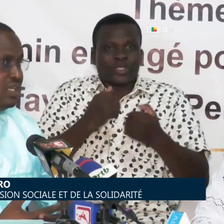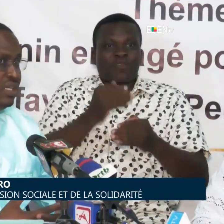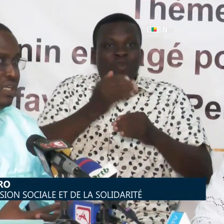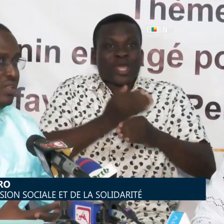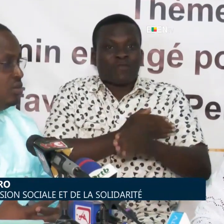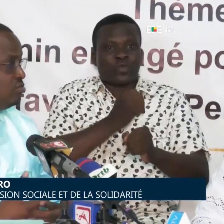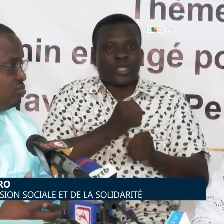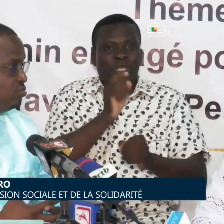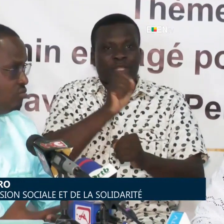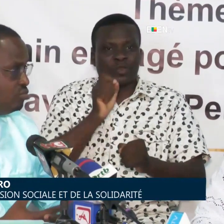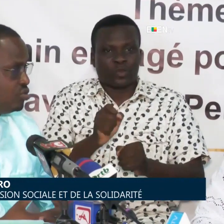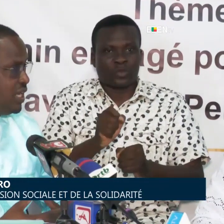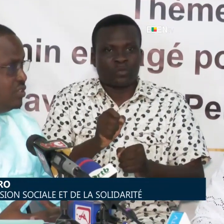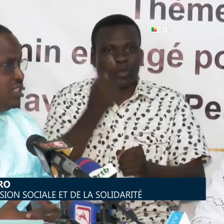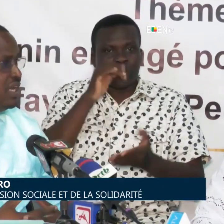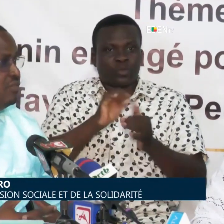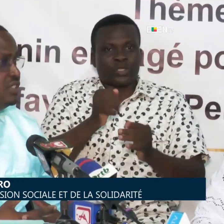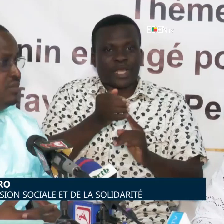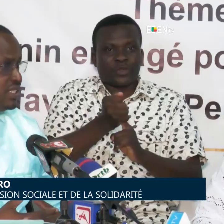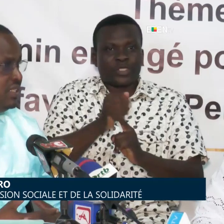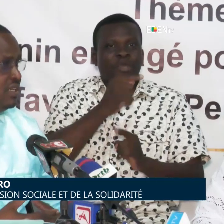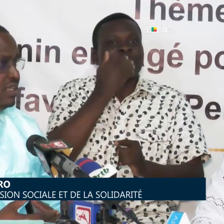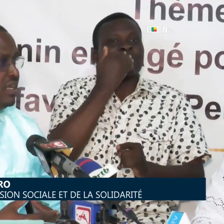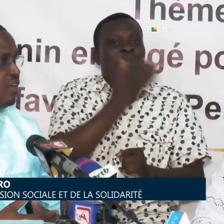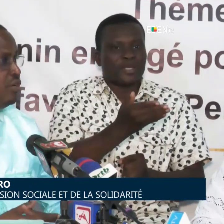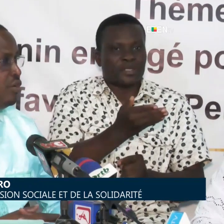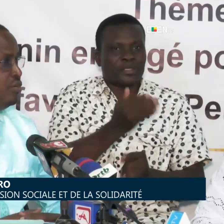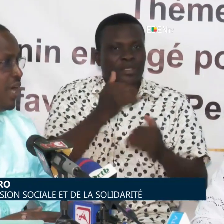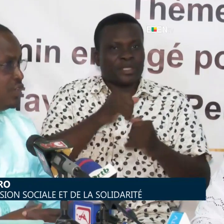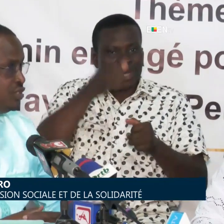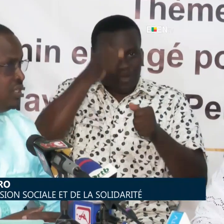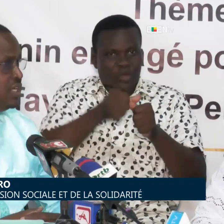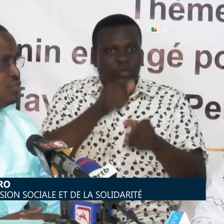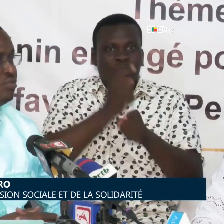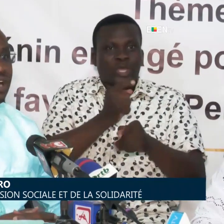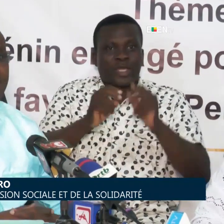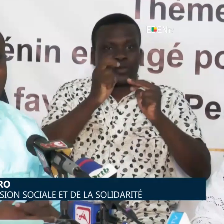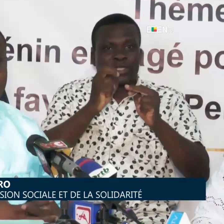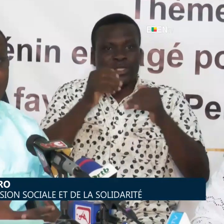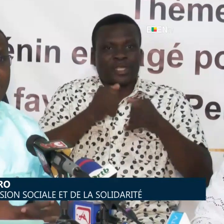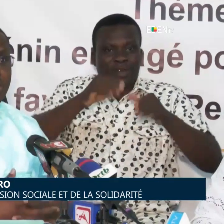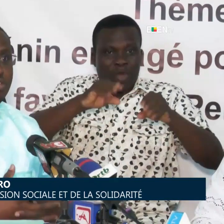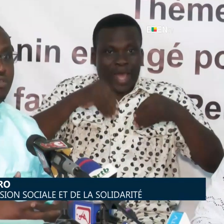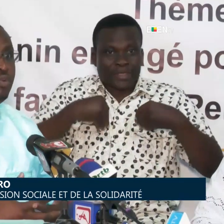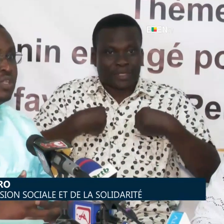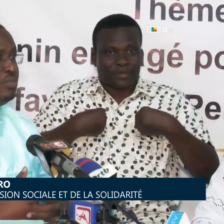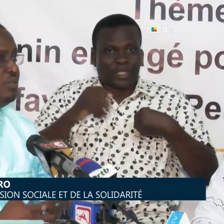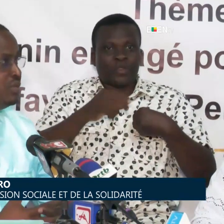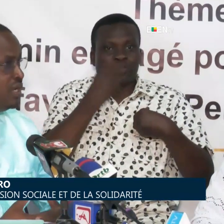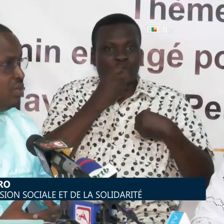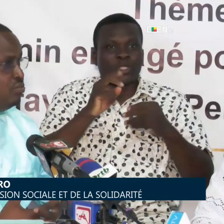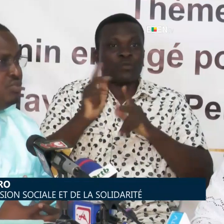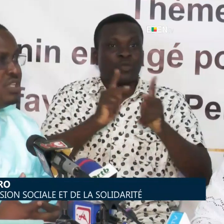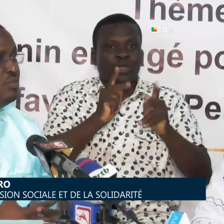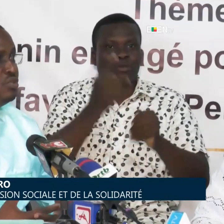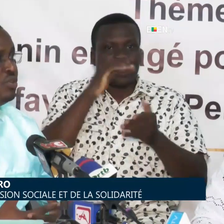évolué. Et donc, pour cela, je tiens à vous dire merci d'avoir reconnu à juste titre et surtout d'avoir accepté de vous prononcer